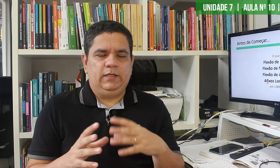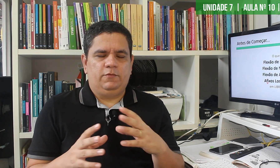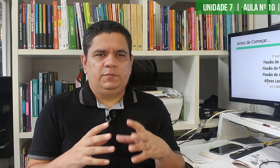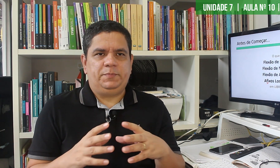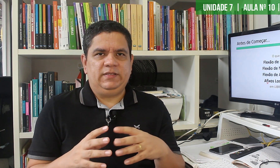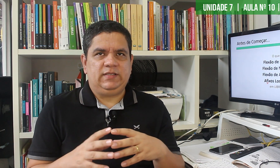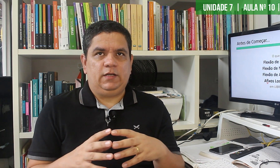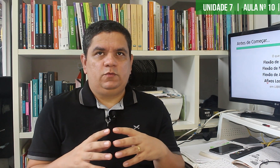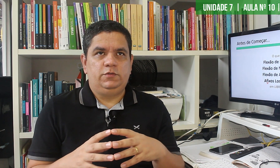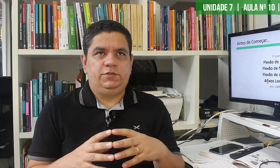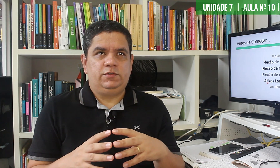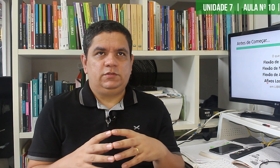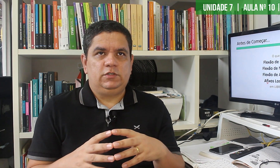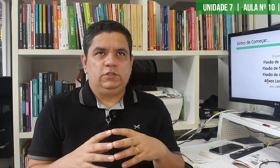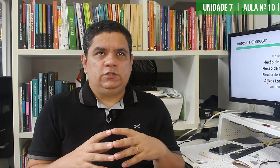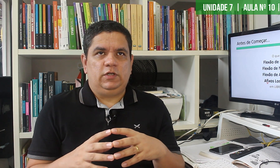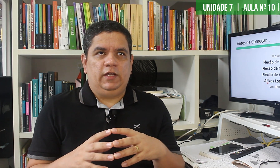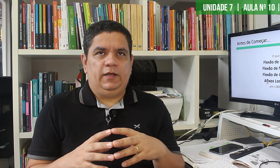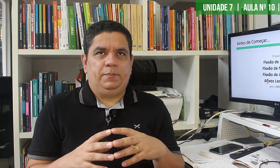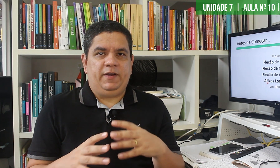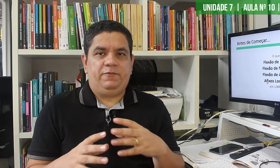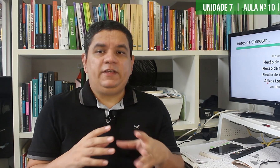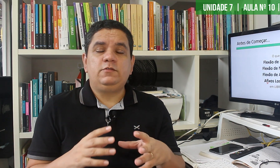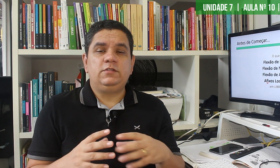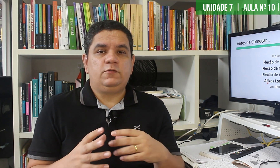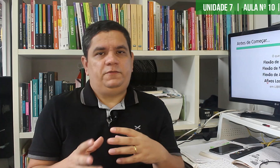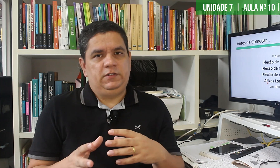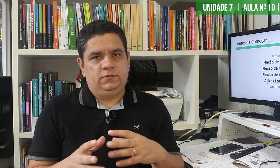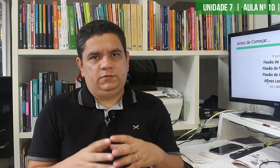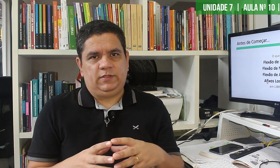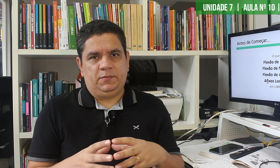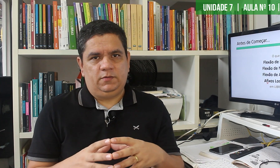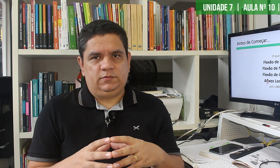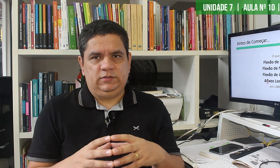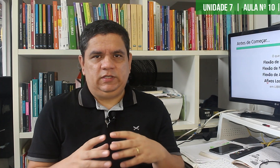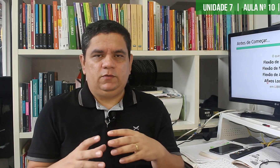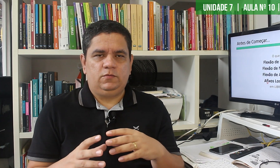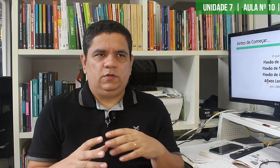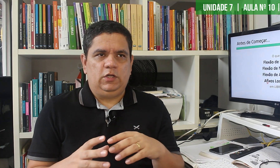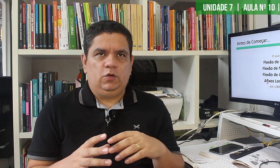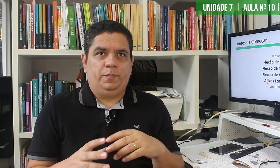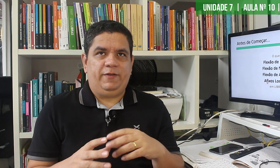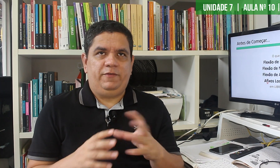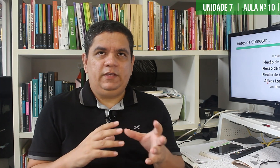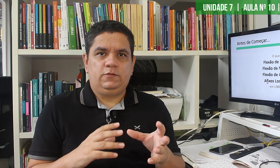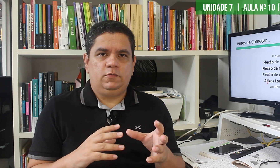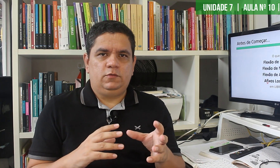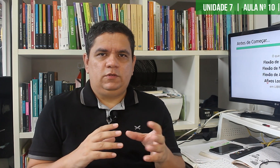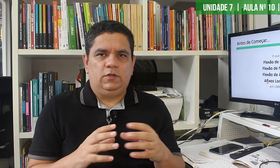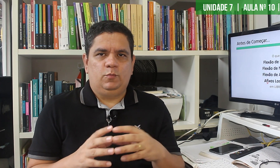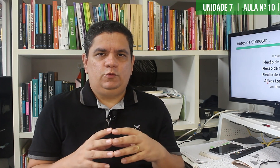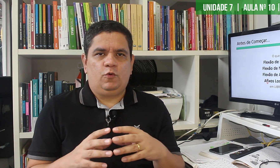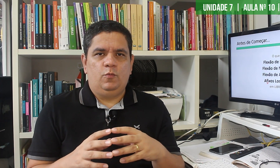Vamos pensar nos prefixos e sufixos, tá bom? Então, o prefixo muito comum é